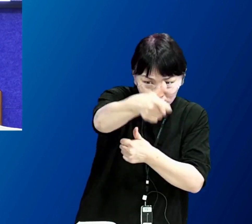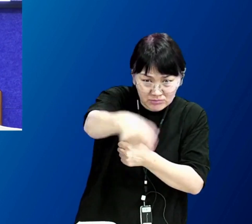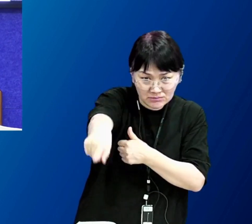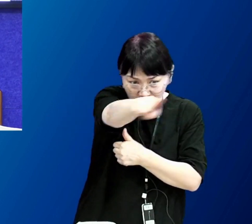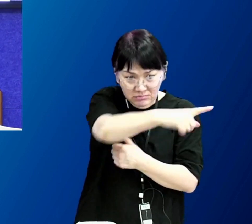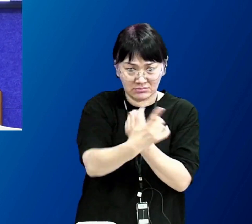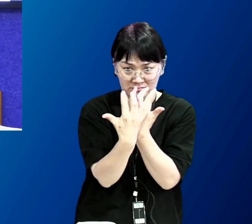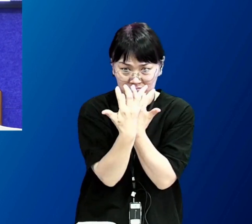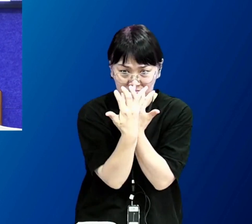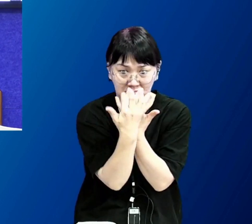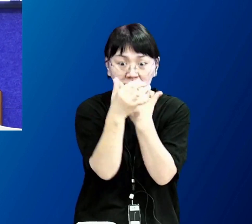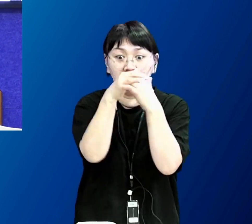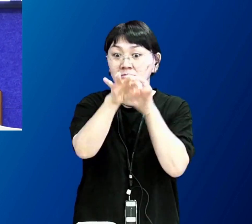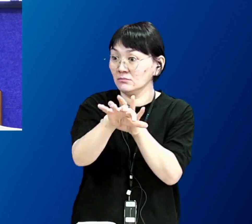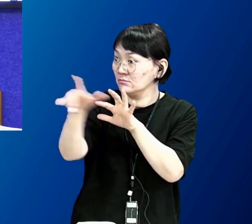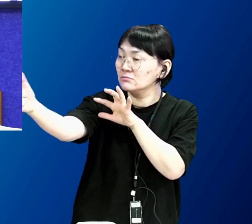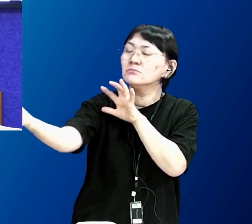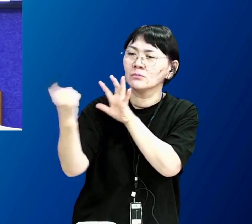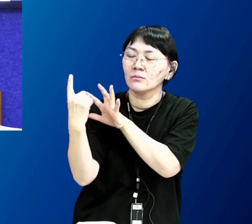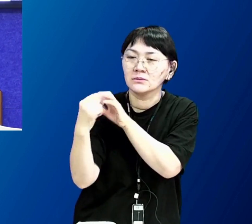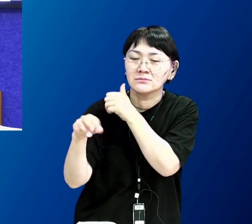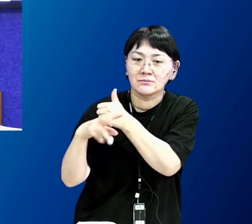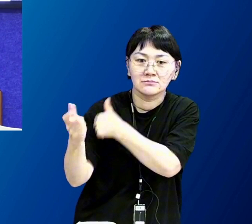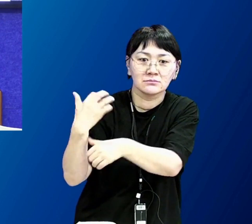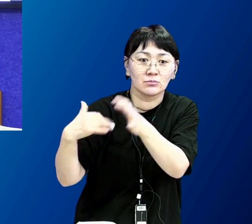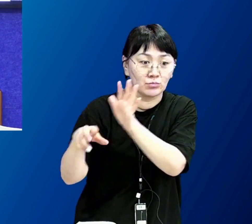Энд байж байгаа бид бүхэнтэй л тэд нар уулзсан биз?